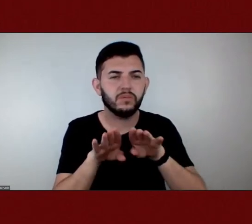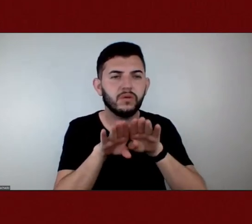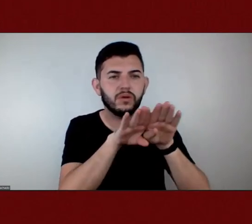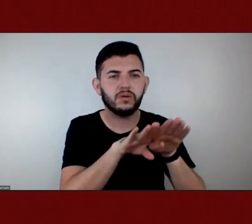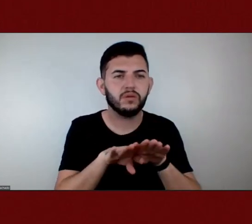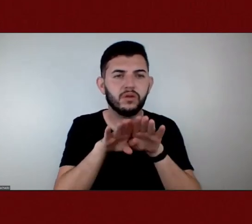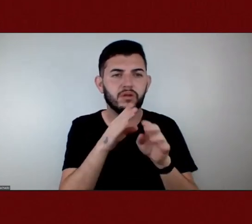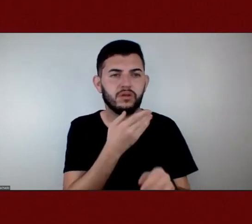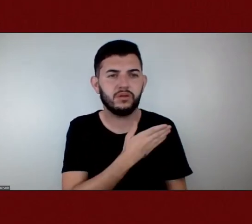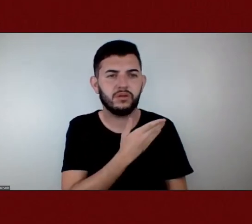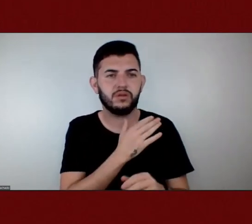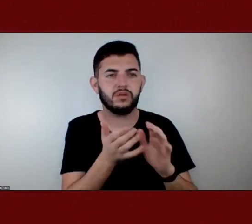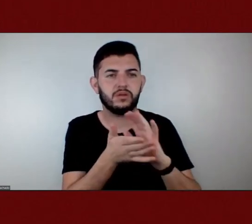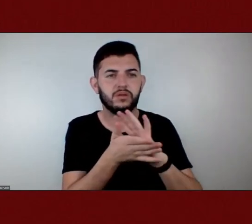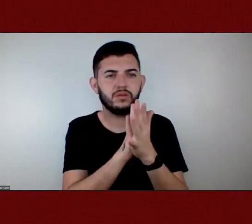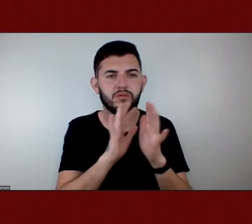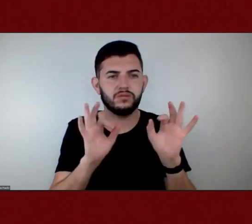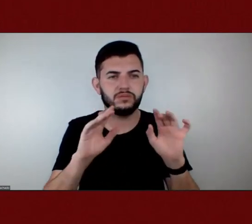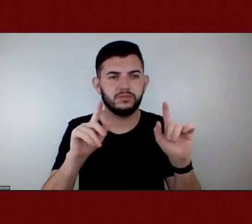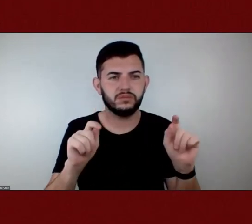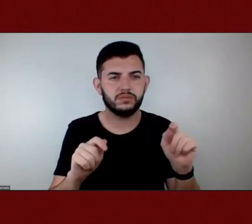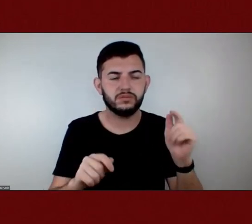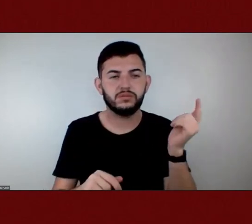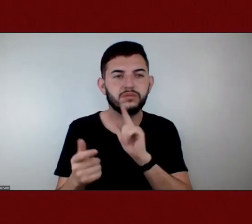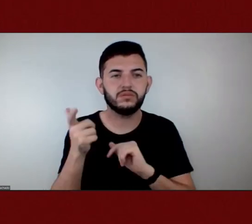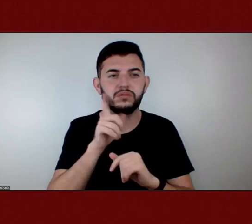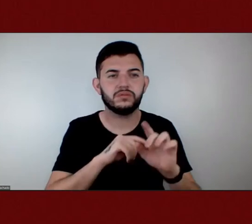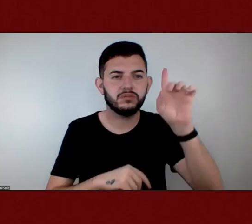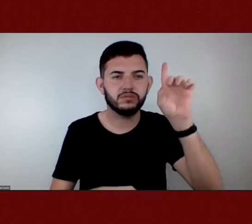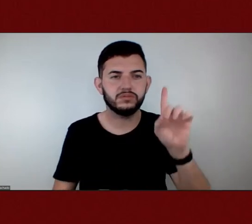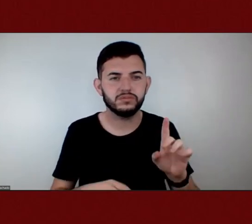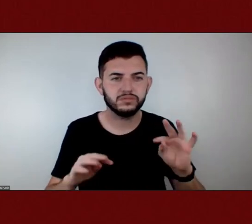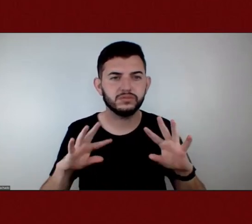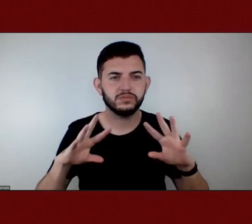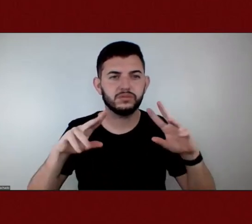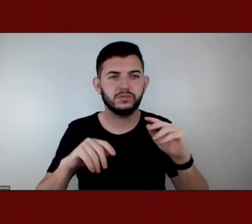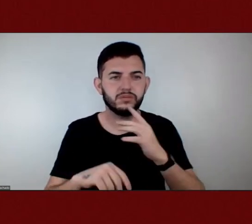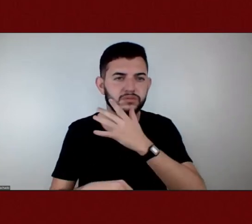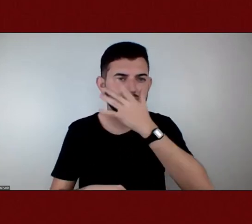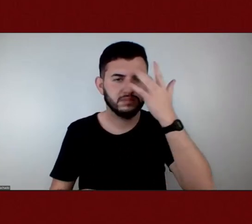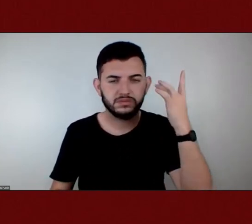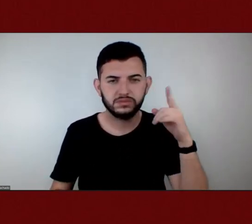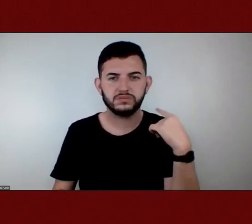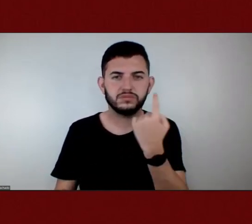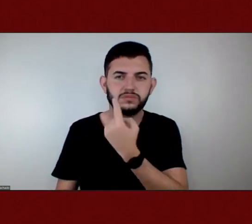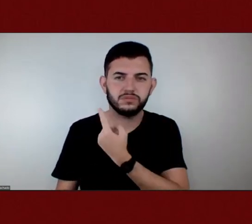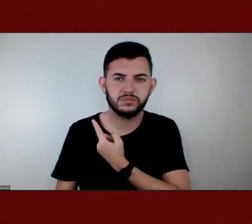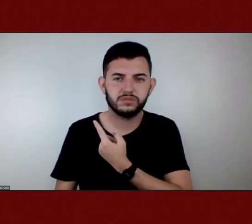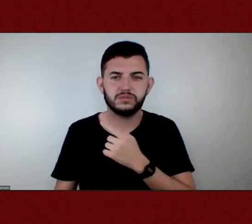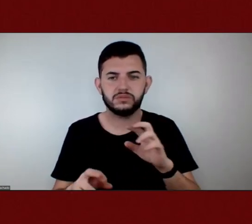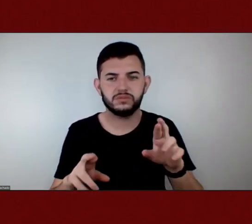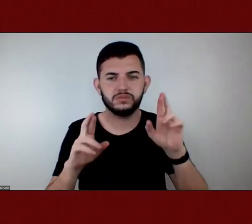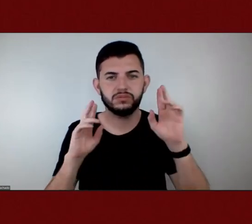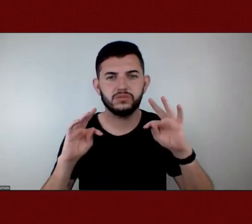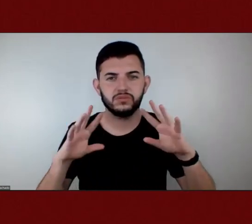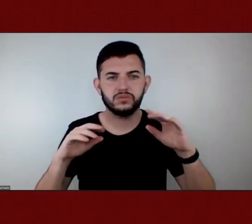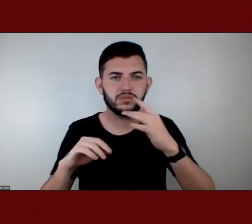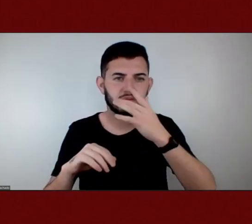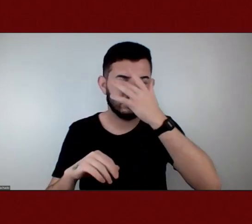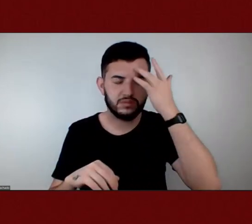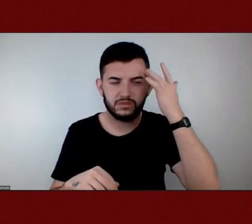esses direitos que todos, de alguma forma, esperamos, todos que, pelo menos, estamos olhando para o